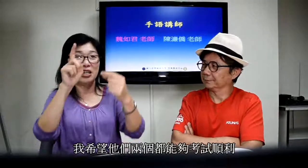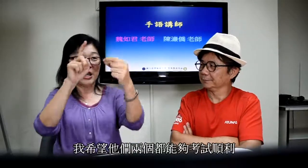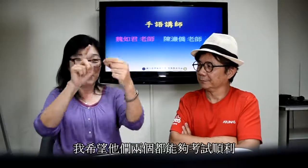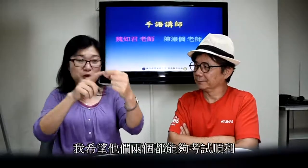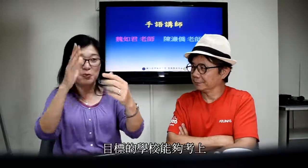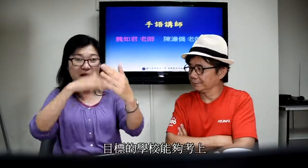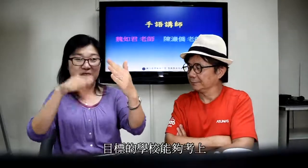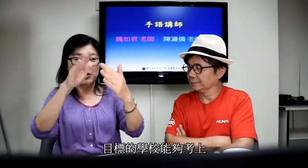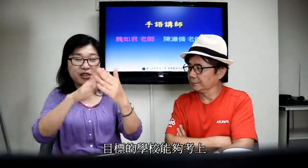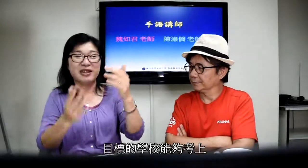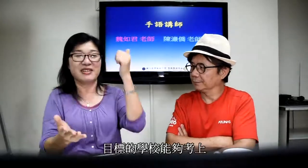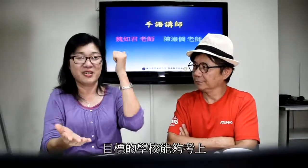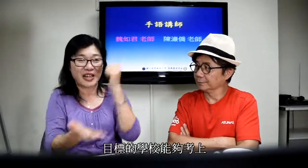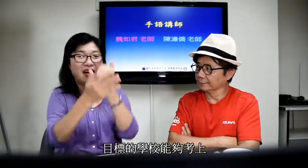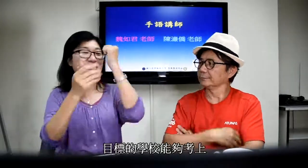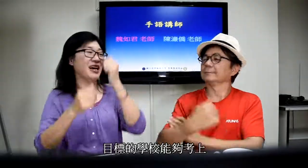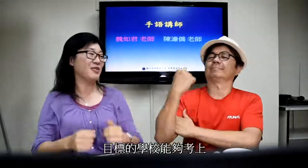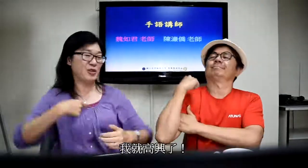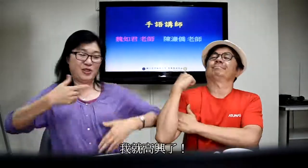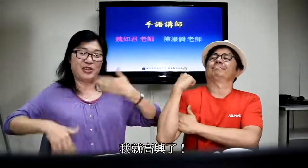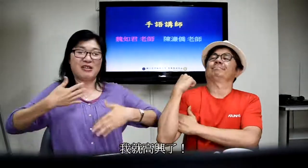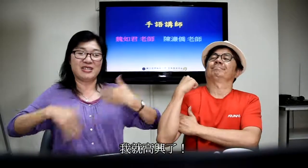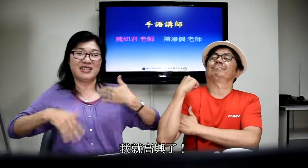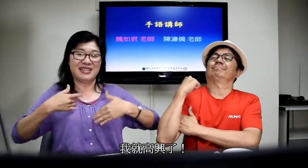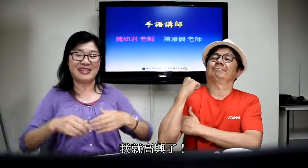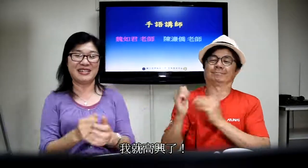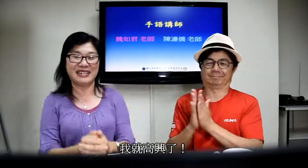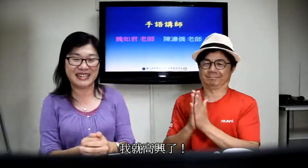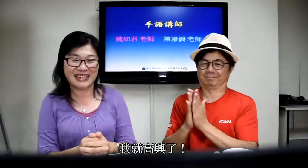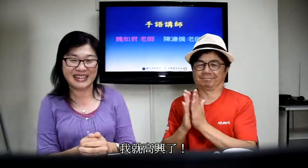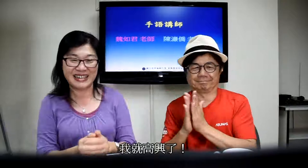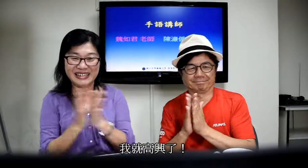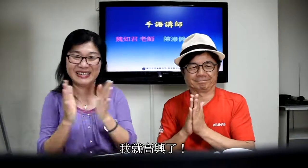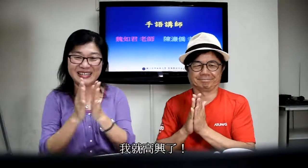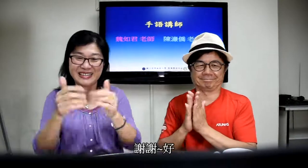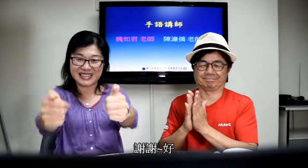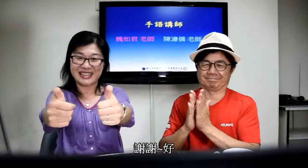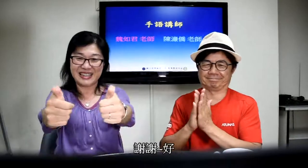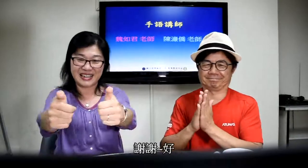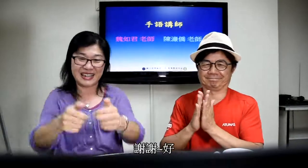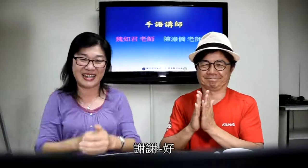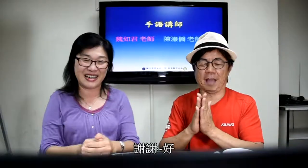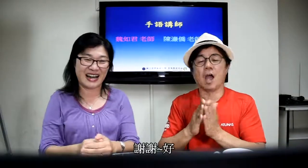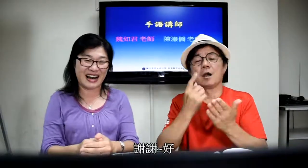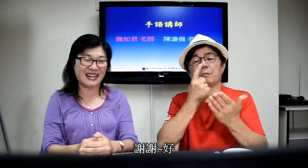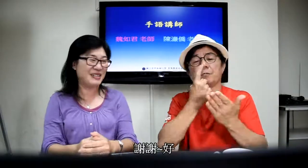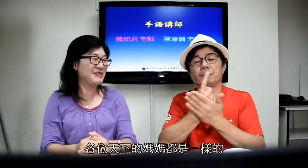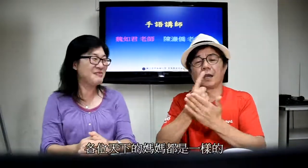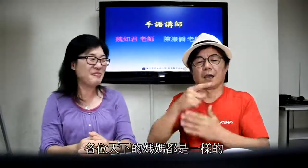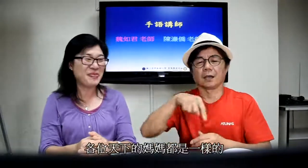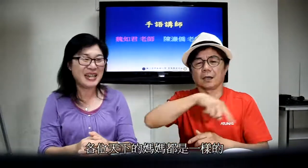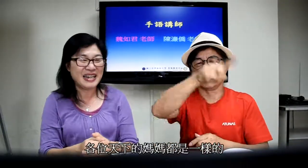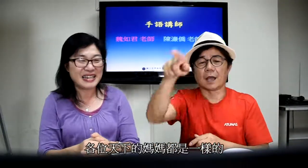目标的学校能够考上，我就高兴了。哦，谢谢，好。各